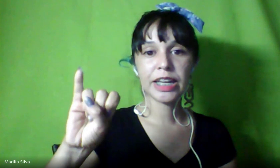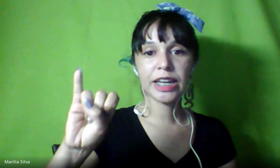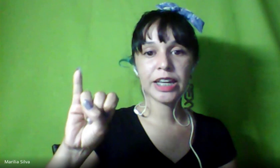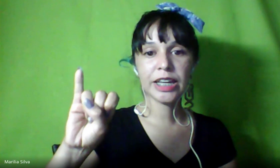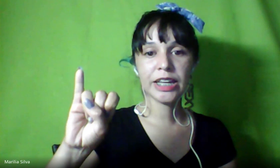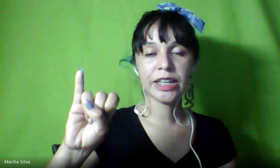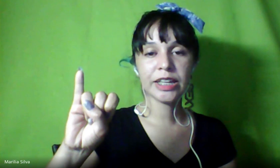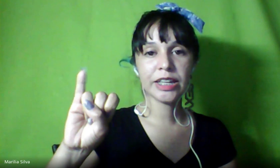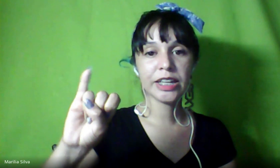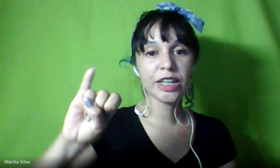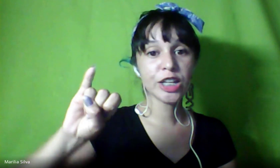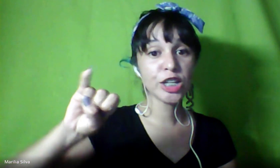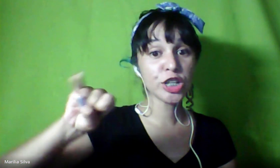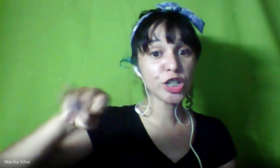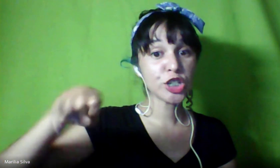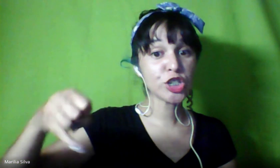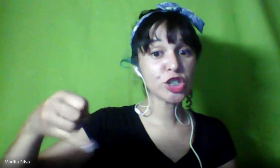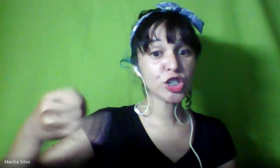I,